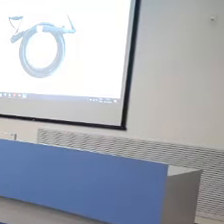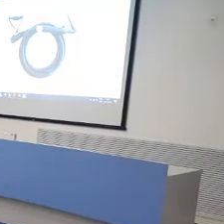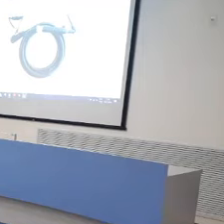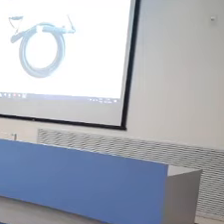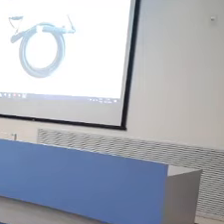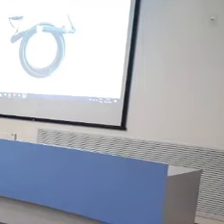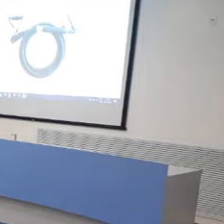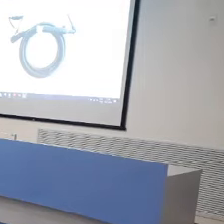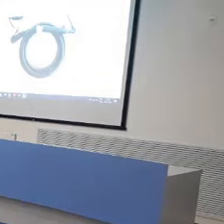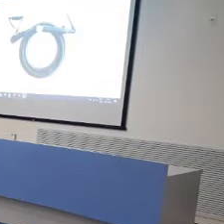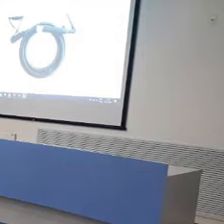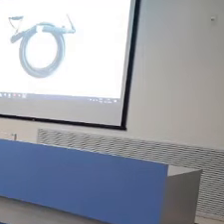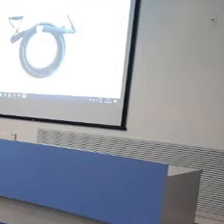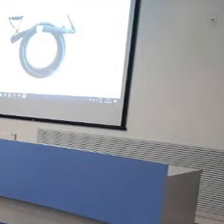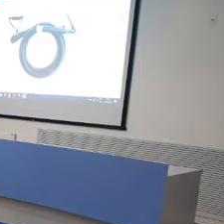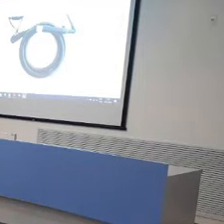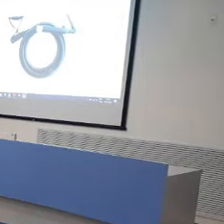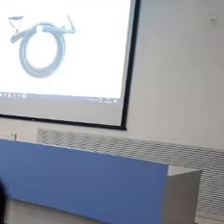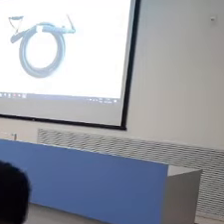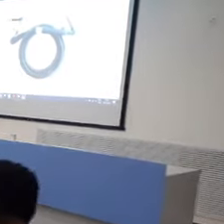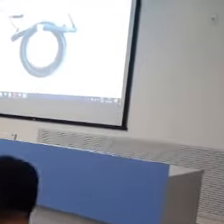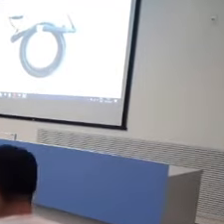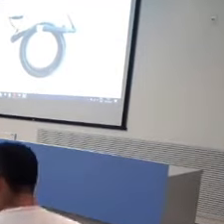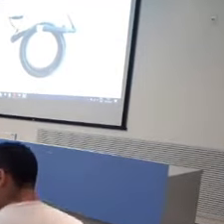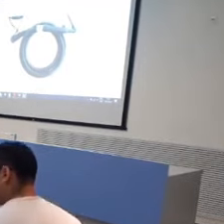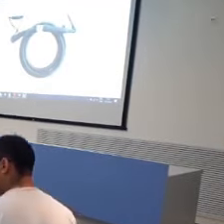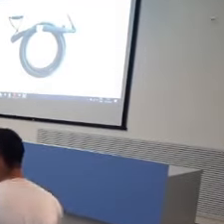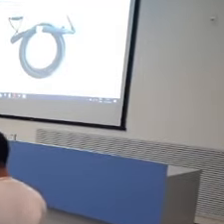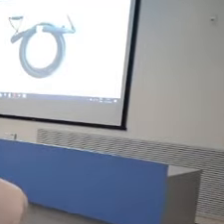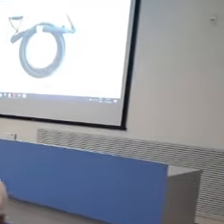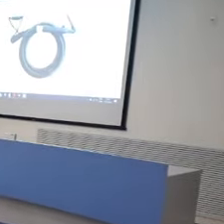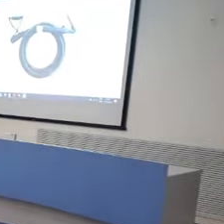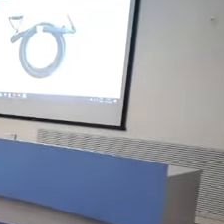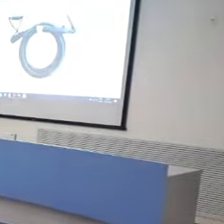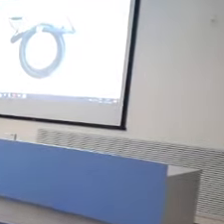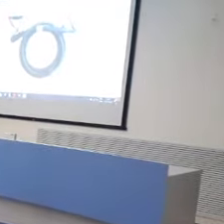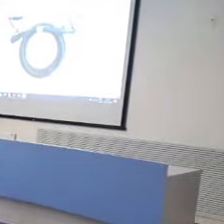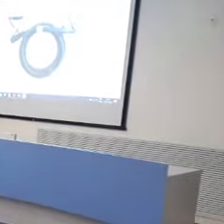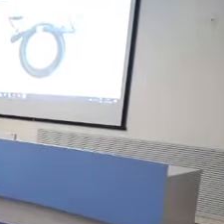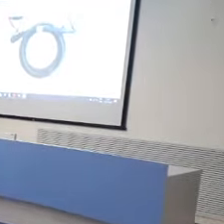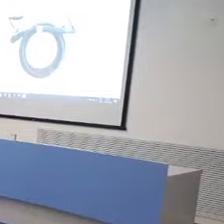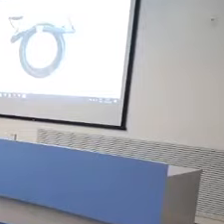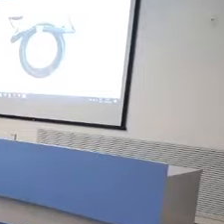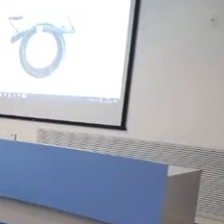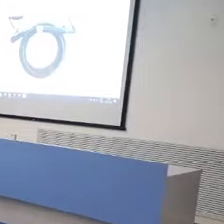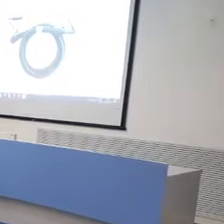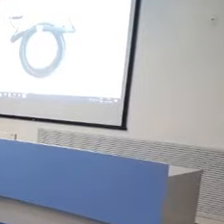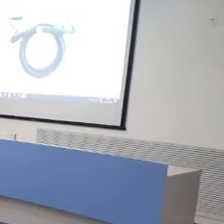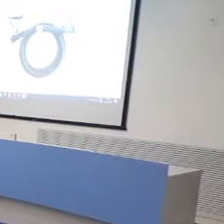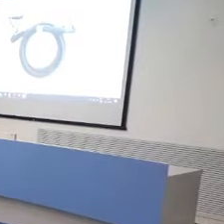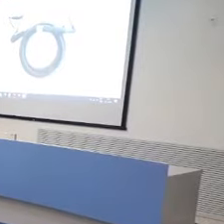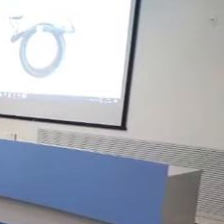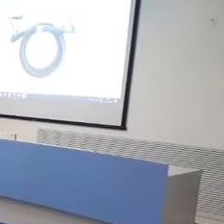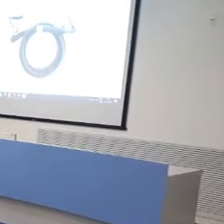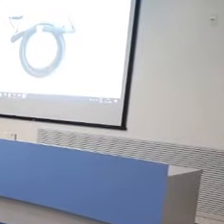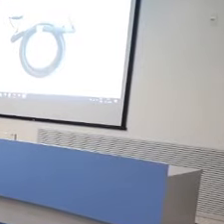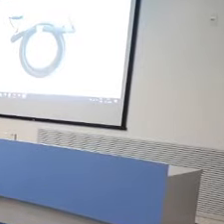Os sinaleiros hoje optam muito por esse tipo de máquina pela facilidade de levar nos